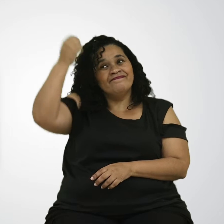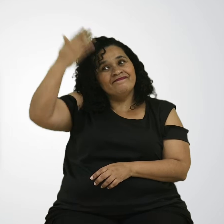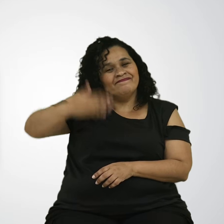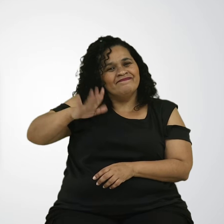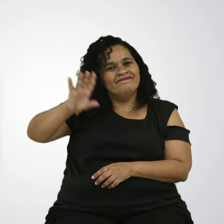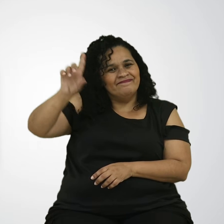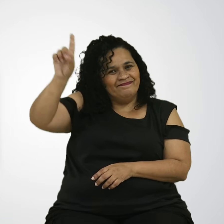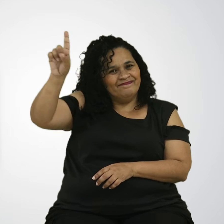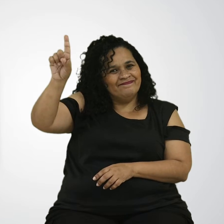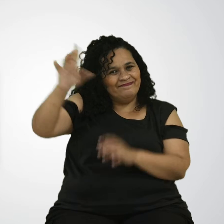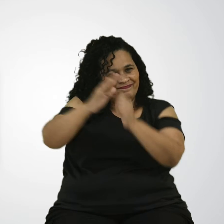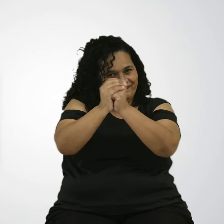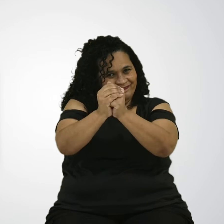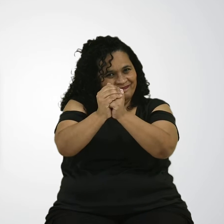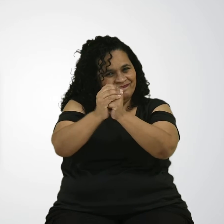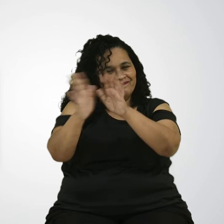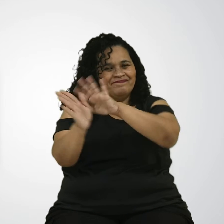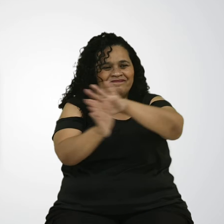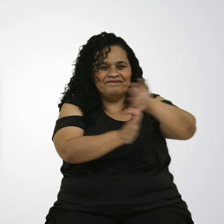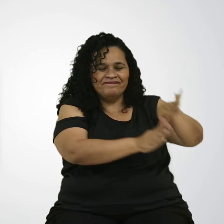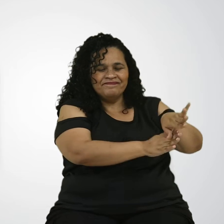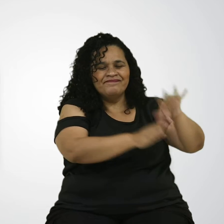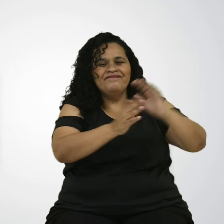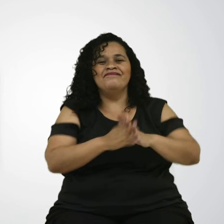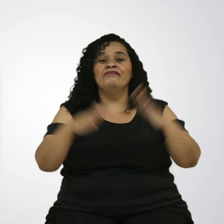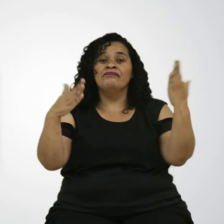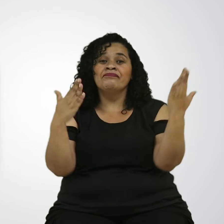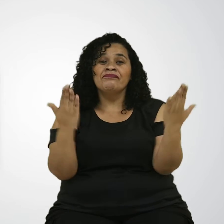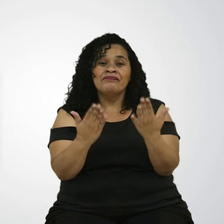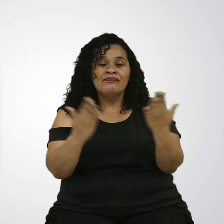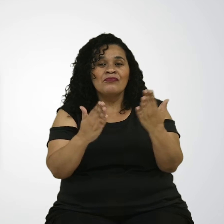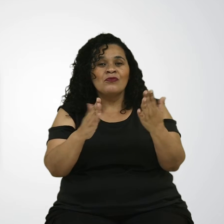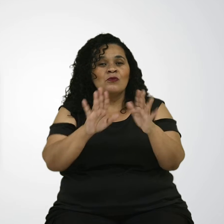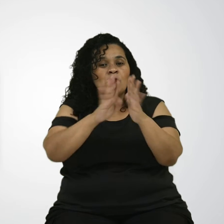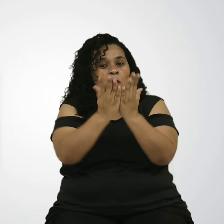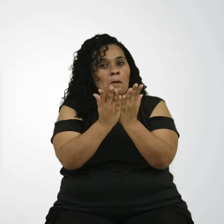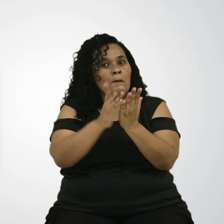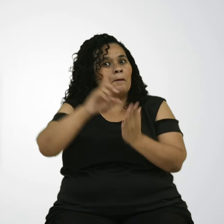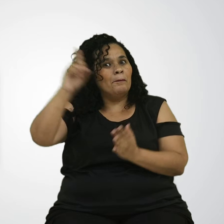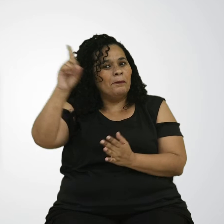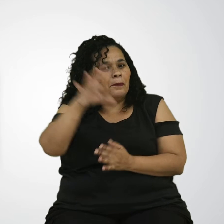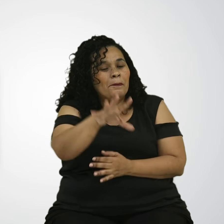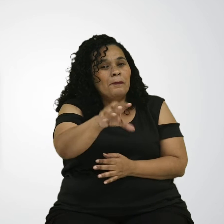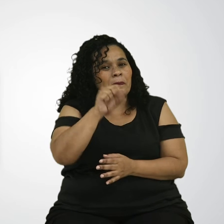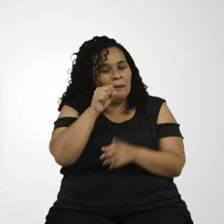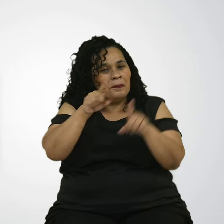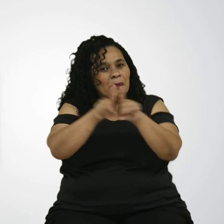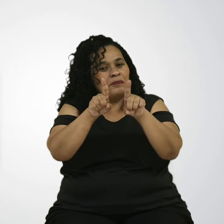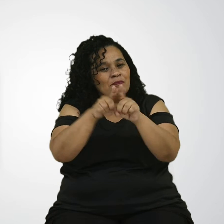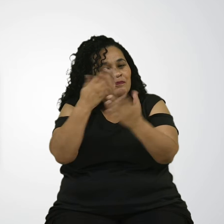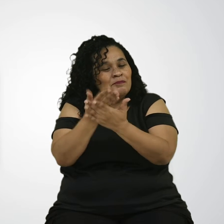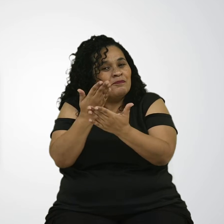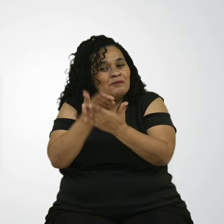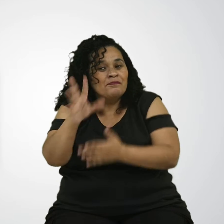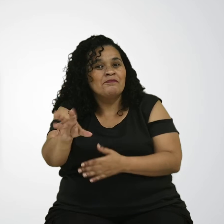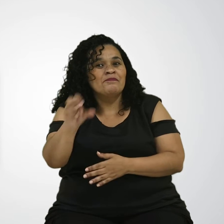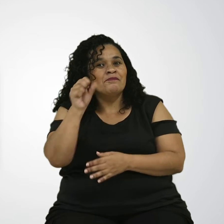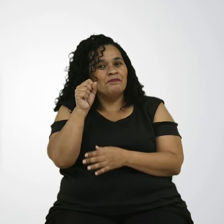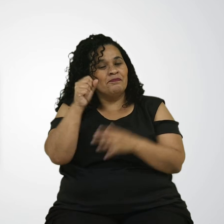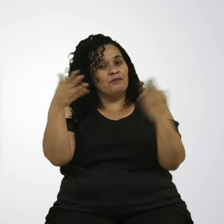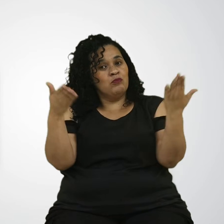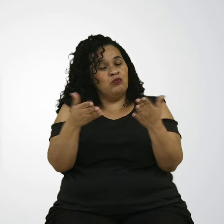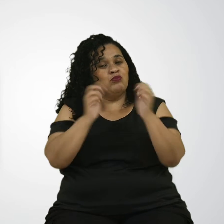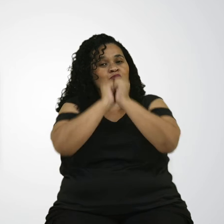conferência. Bom, pega aí a sua lição bíblica, pega a sua Bíblia Sagrada. Hoje nós vamos estudar, como já disse,